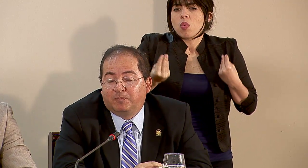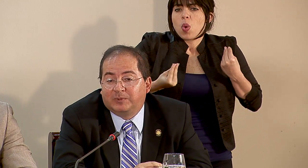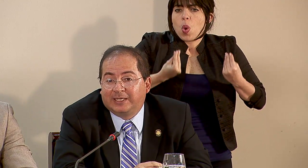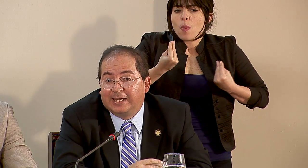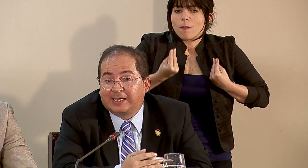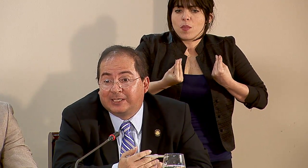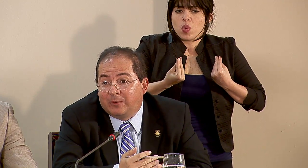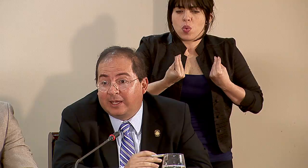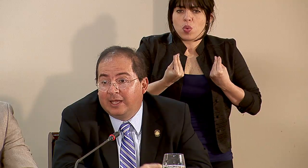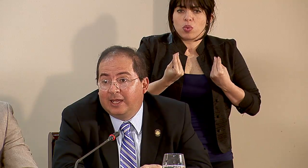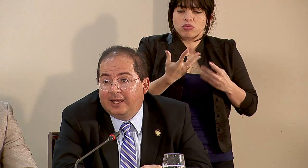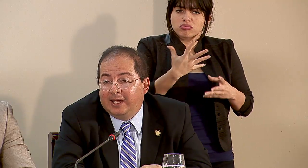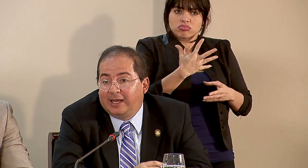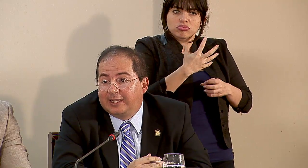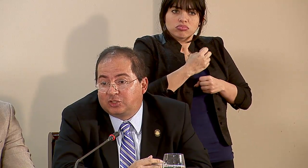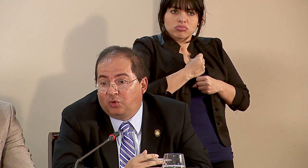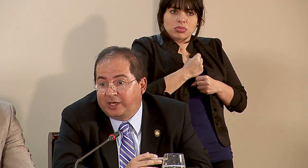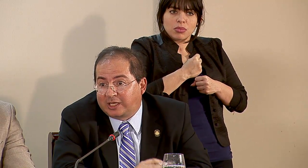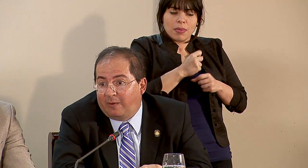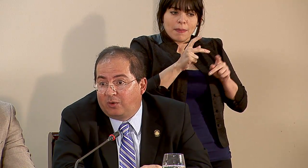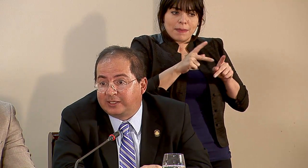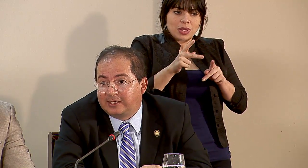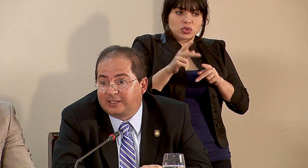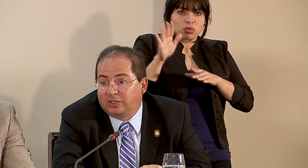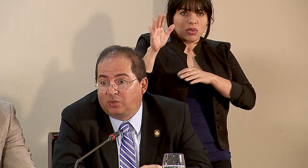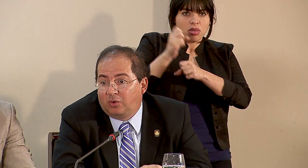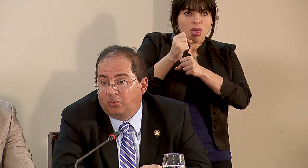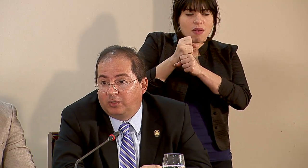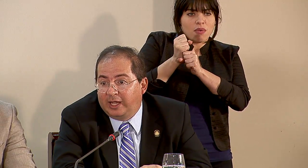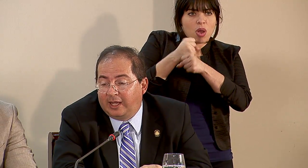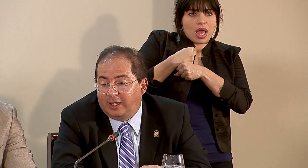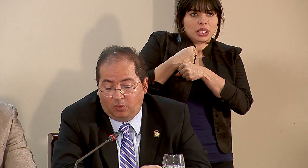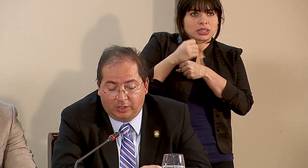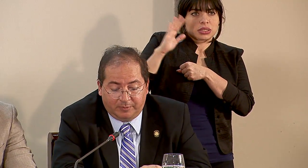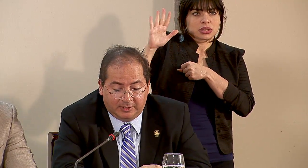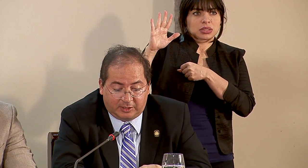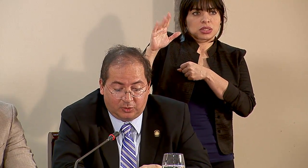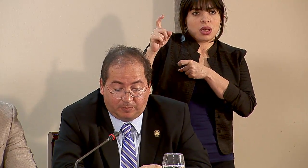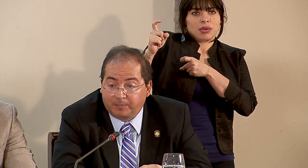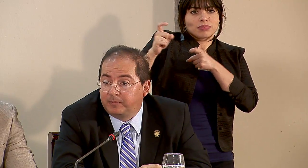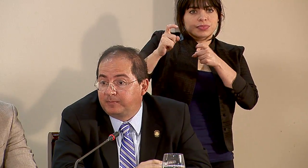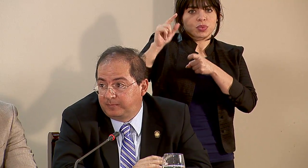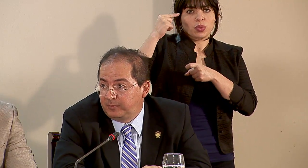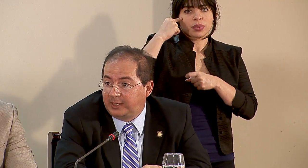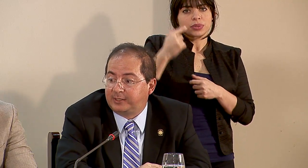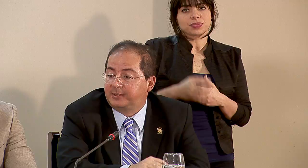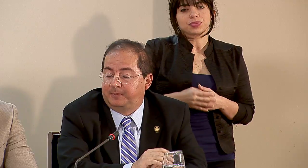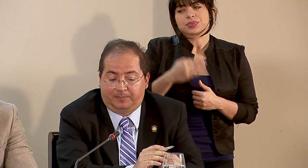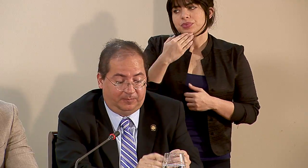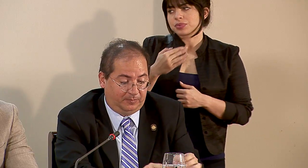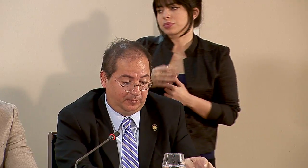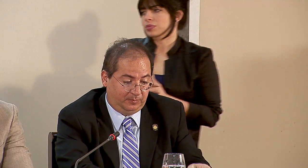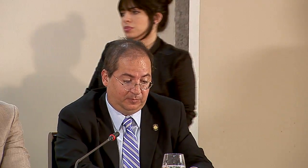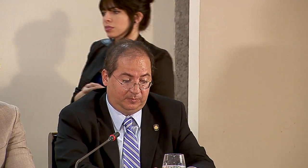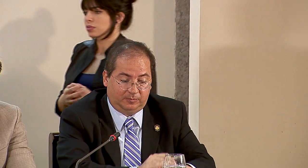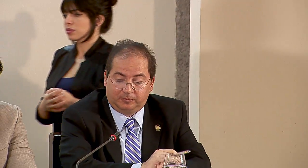se recibe la gestión y el trabajo que está haciendo una administración gracias